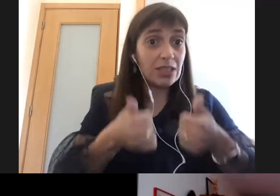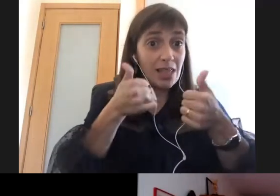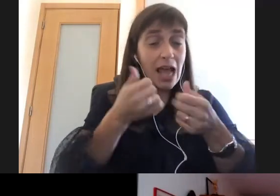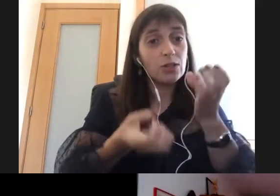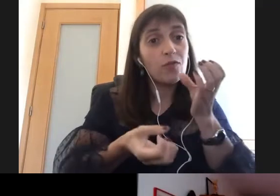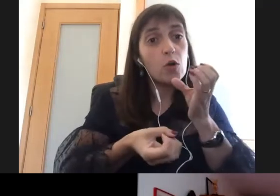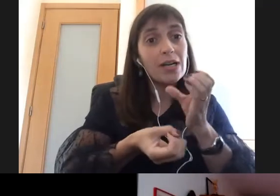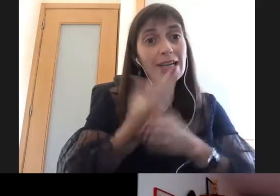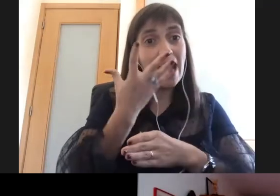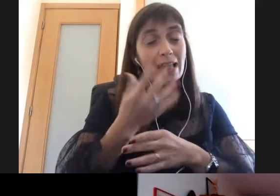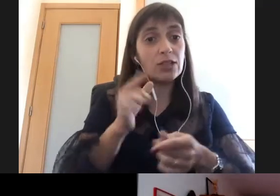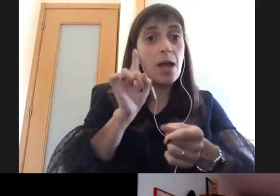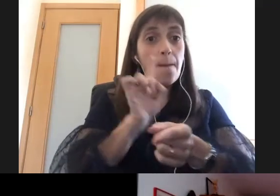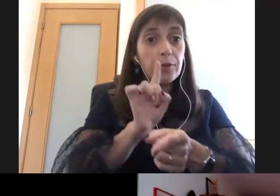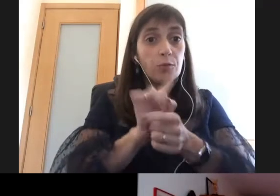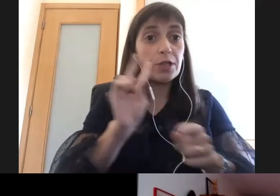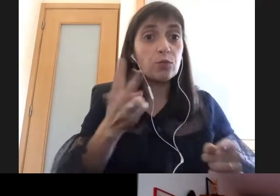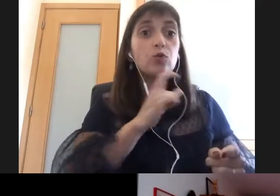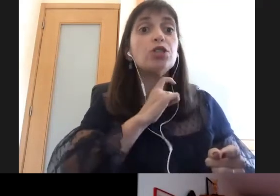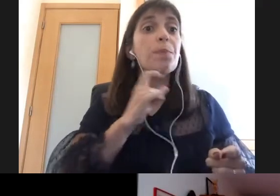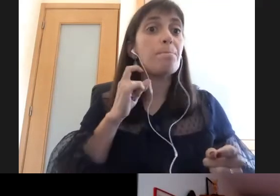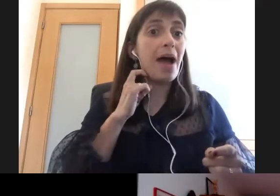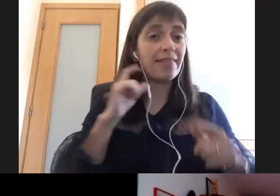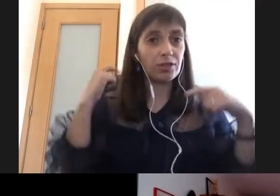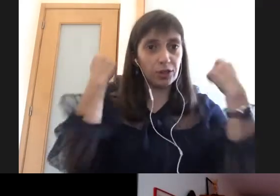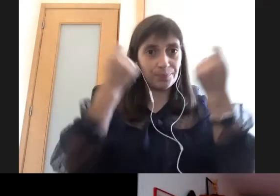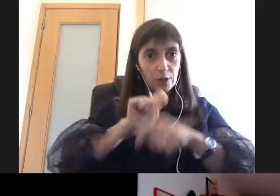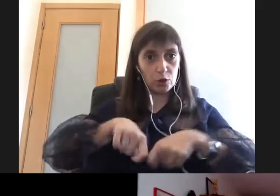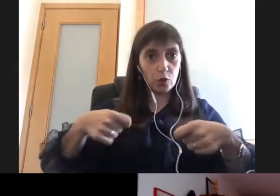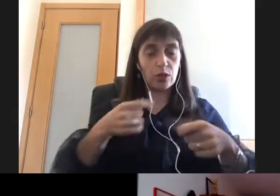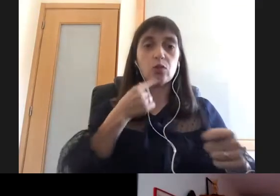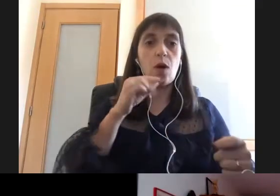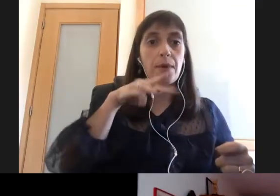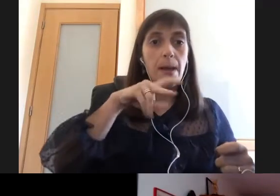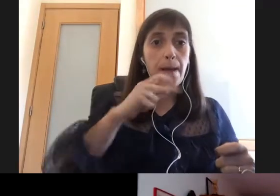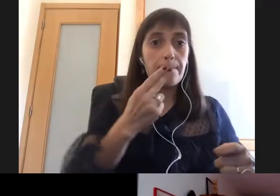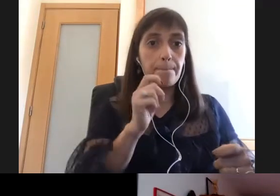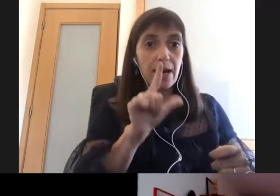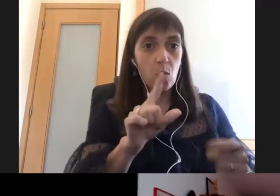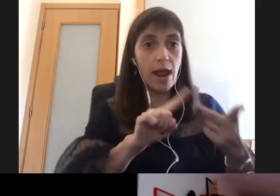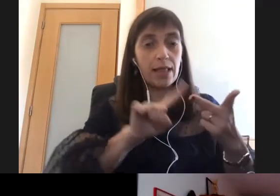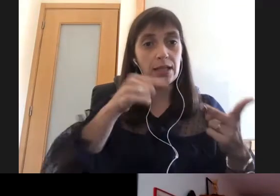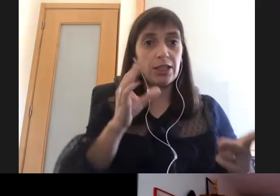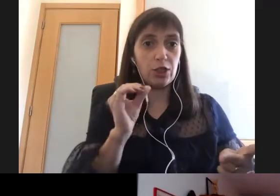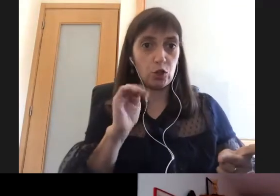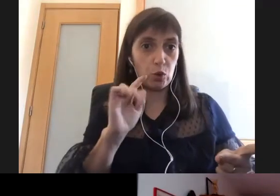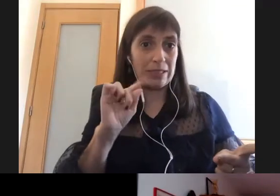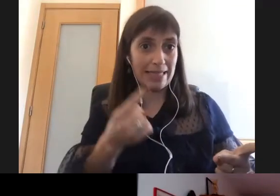pelos mesmos dois padres jesuítas, o padre Manuel da Nóbrega e o padre José de Chieta.